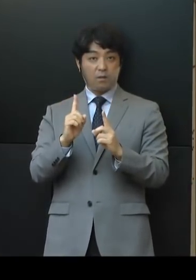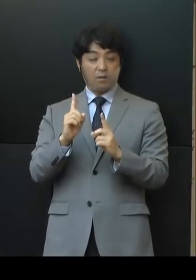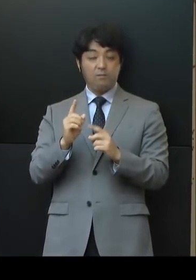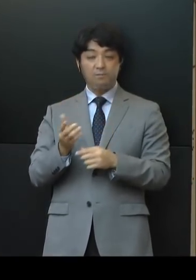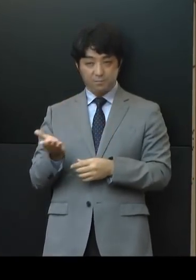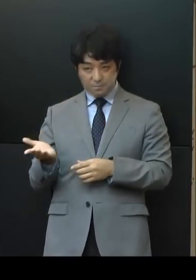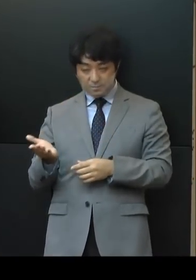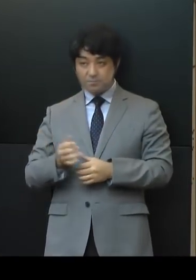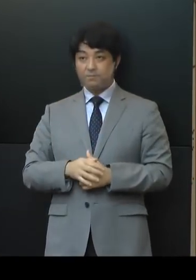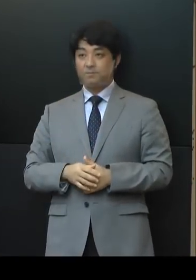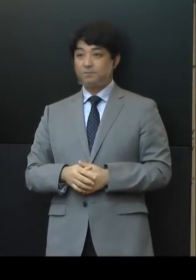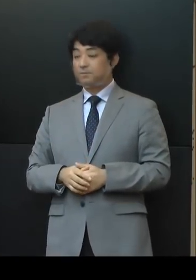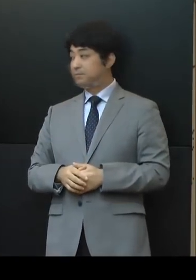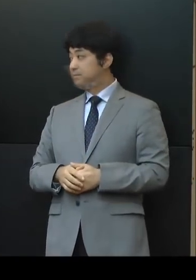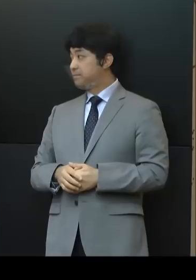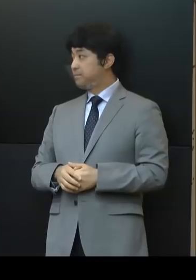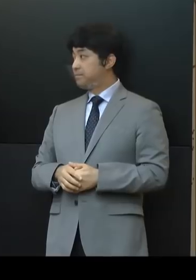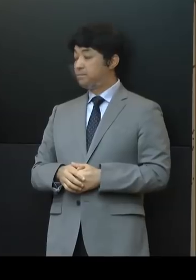これは